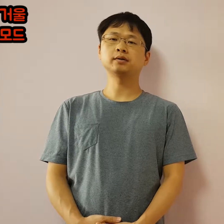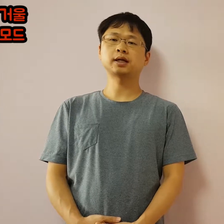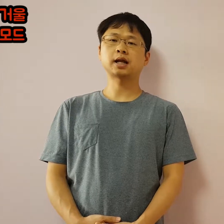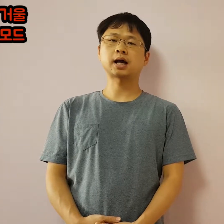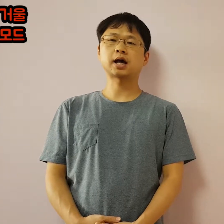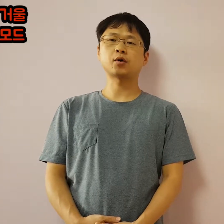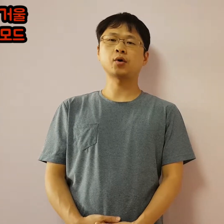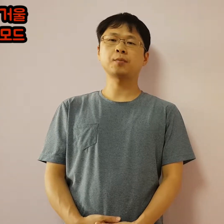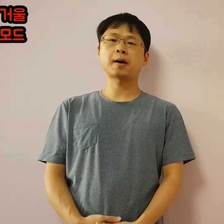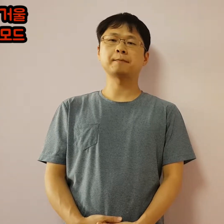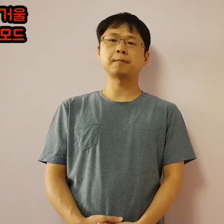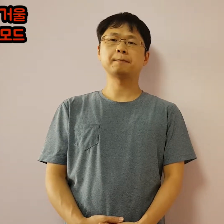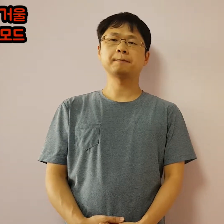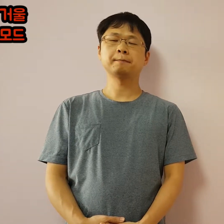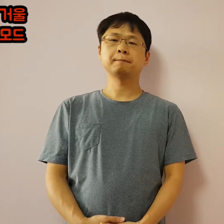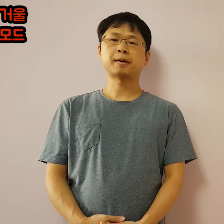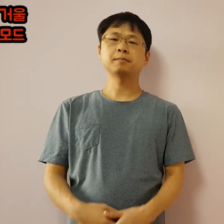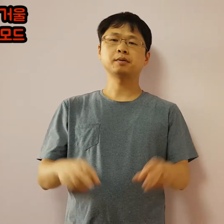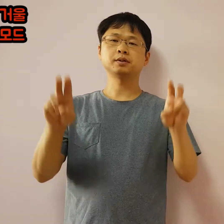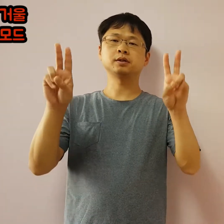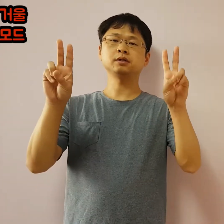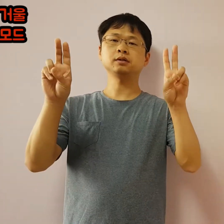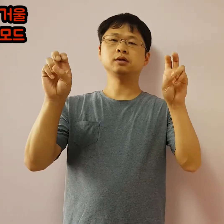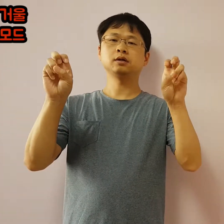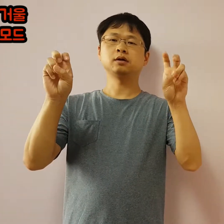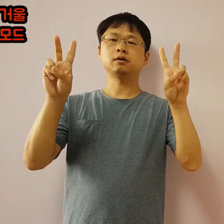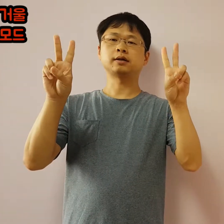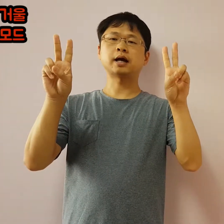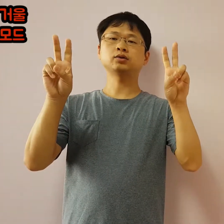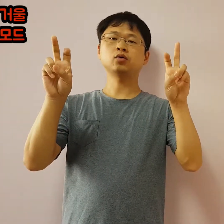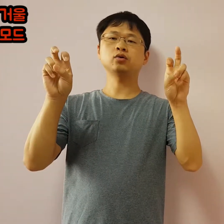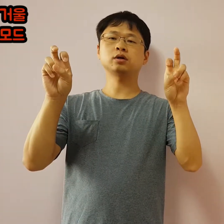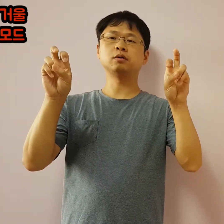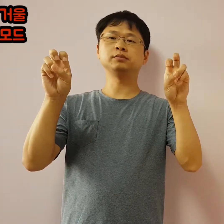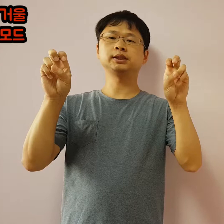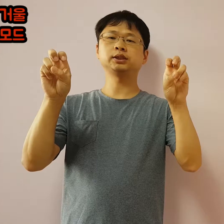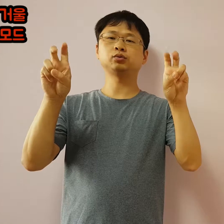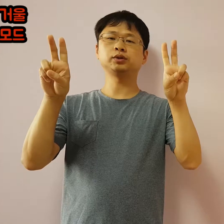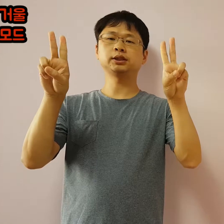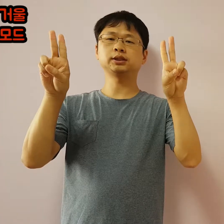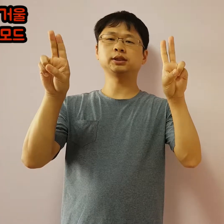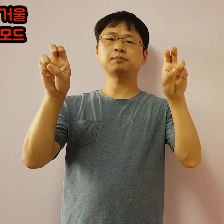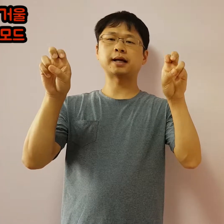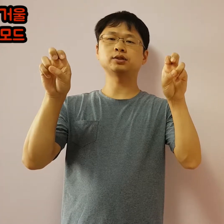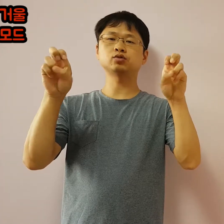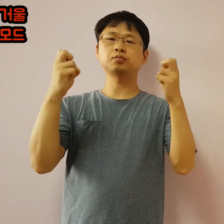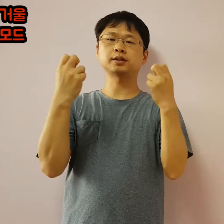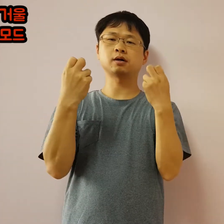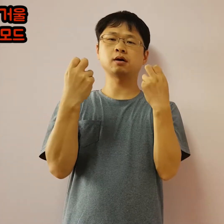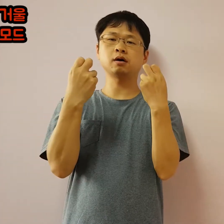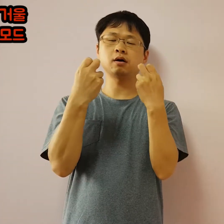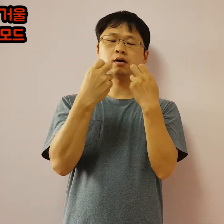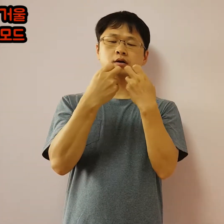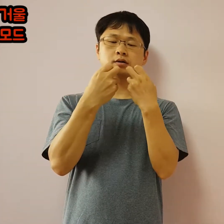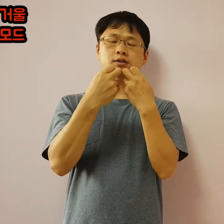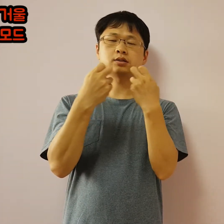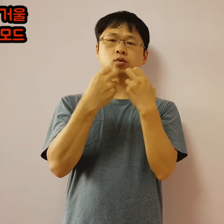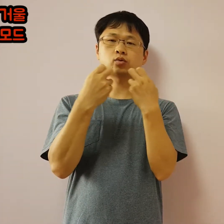어떻게 할까요? 방법은 양손, 검지, 중지를 반쯤 굽혀서 끝을